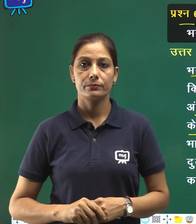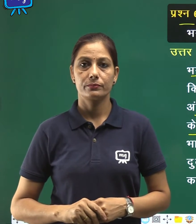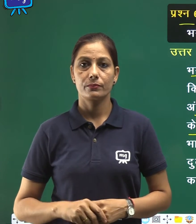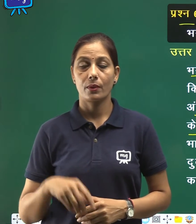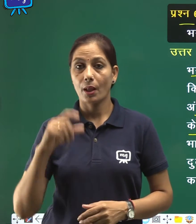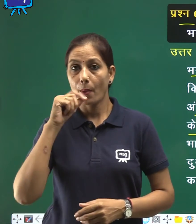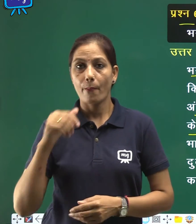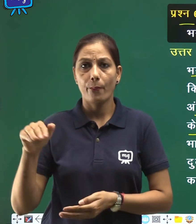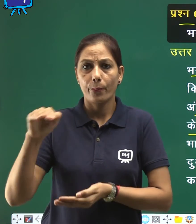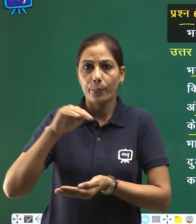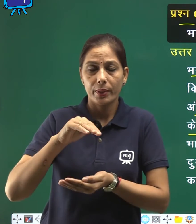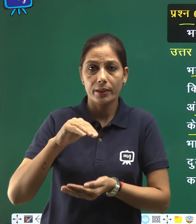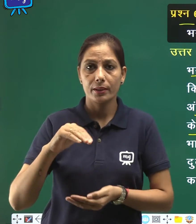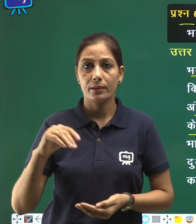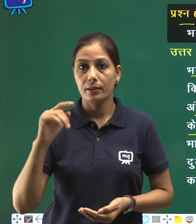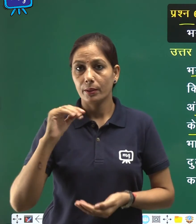पुत्रवधू के